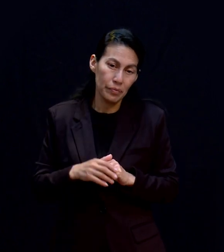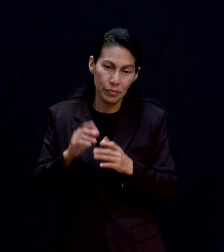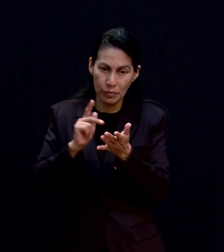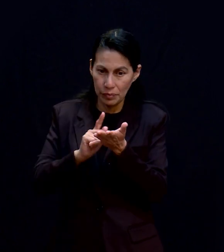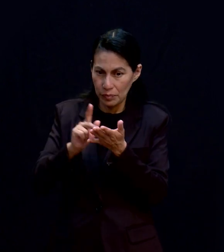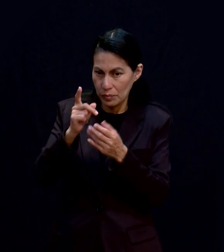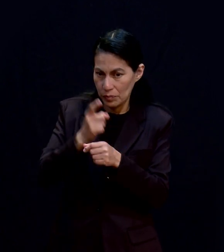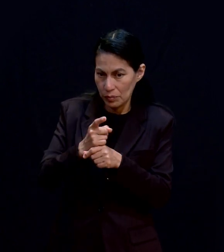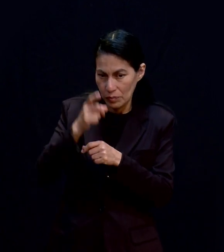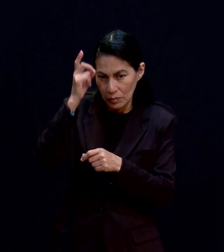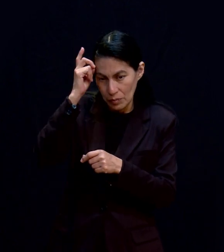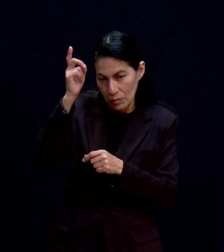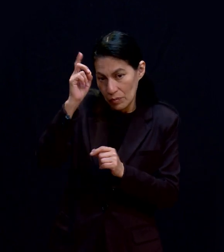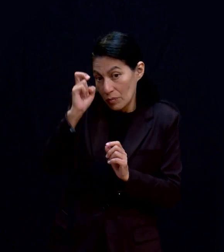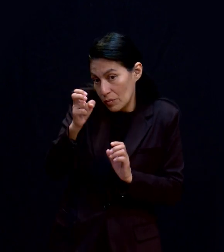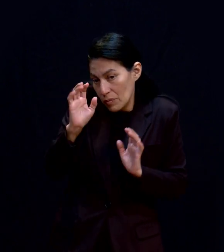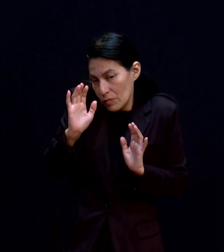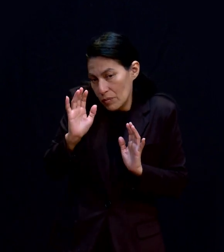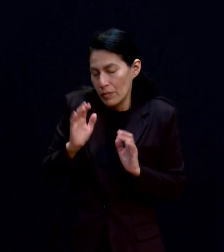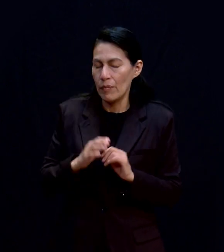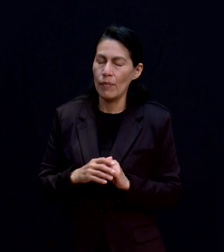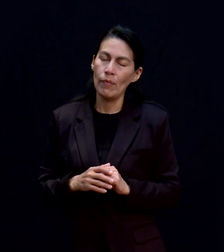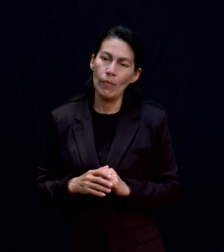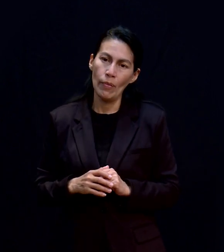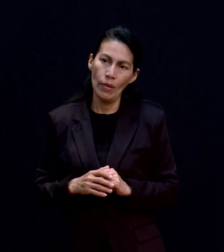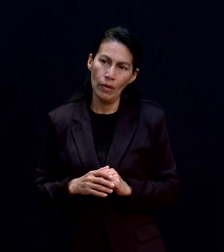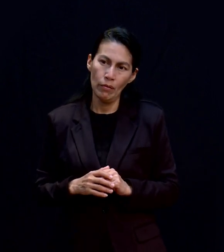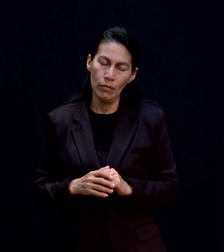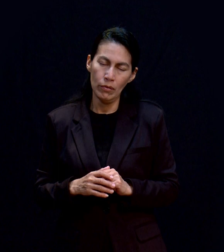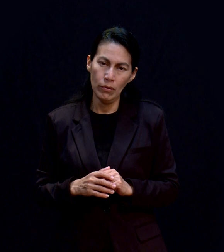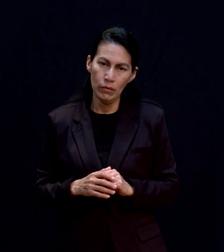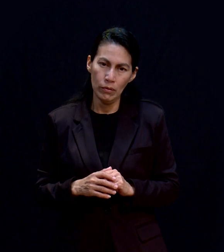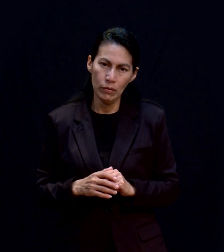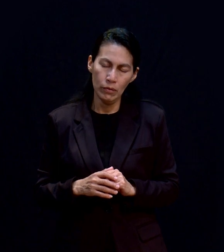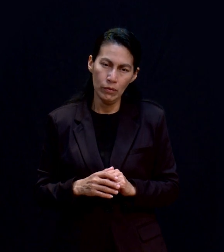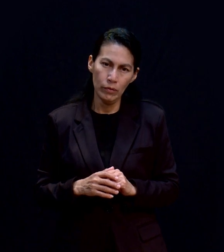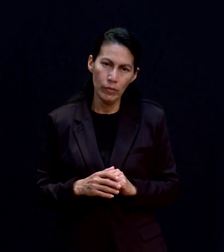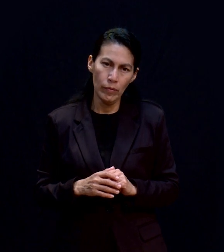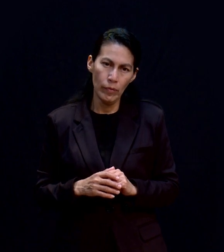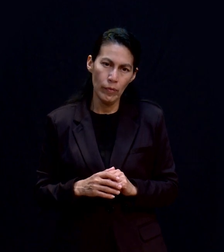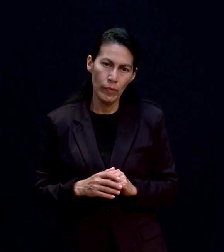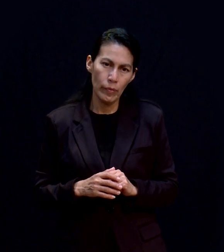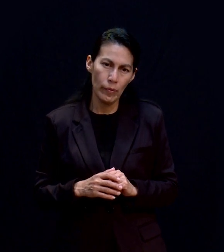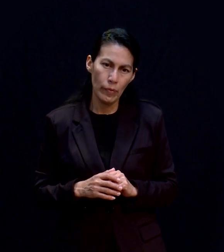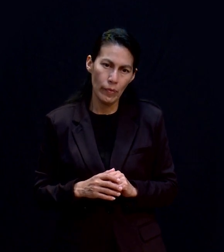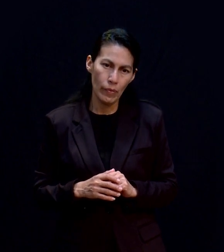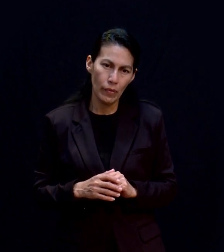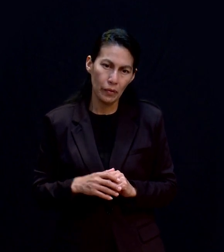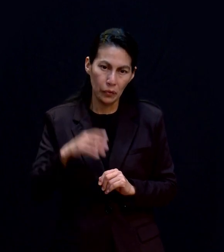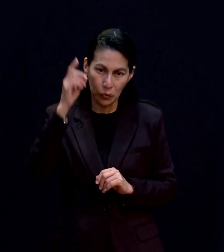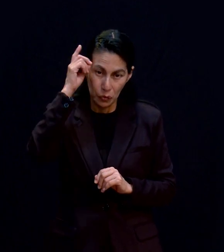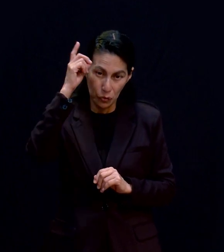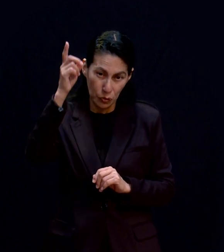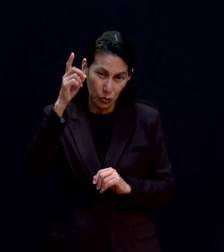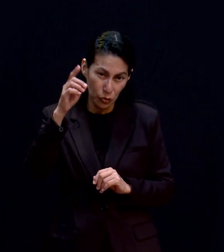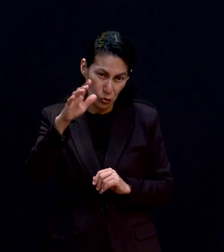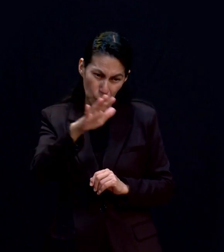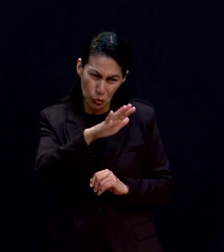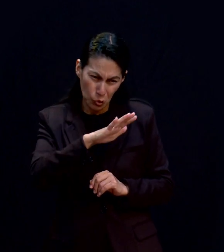pues a lo mejor la voluntad de dios es esto al fin y al cabo de sus instituciones